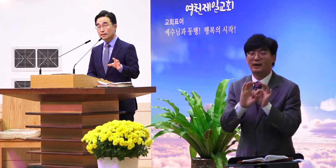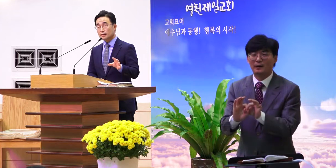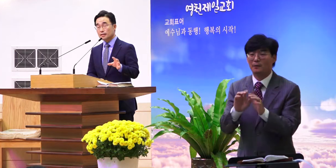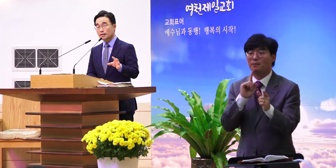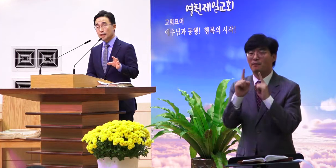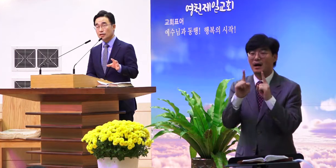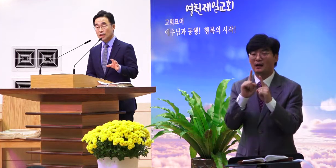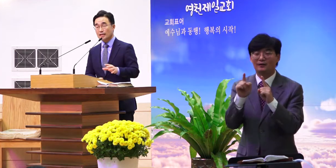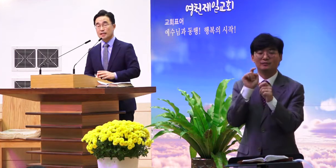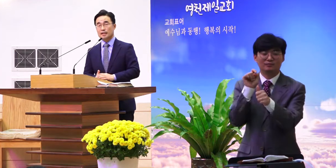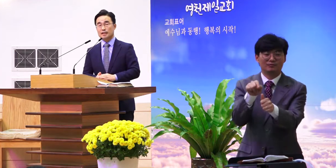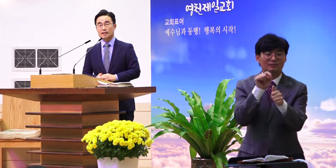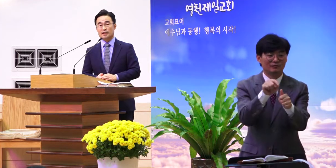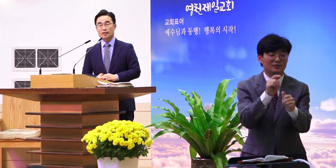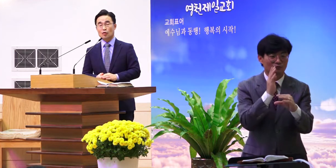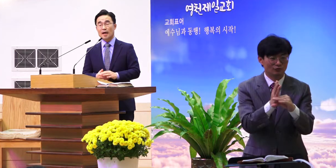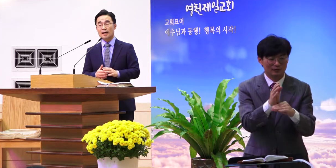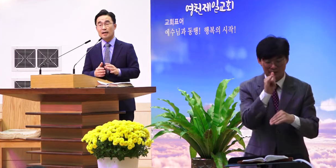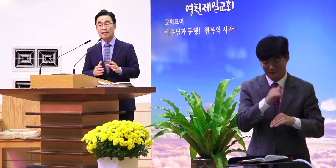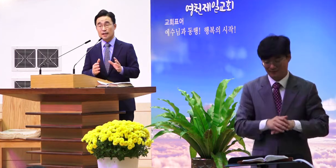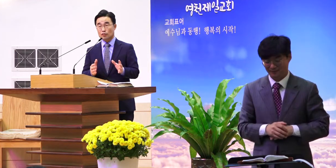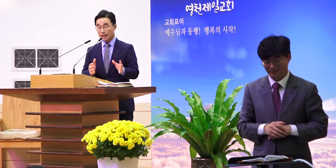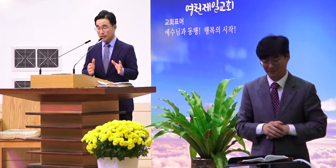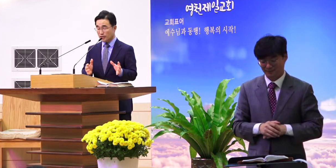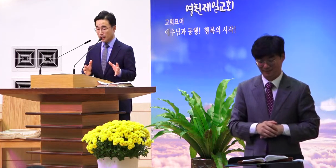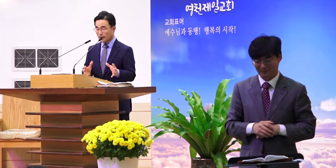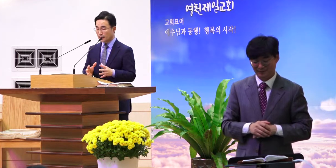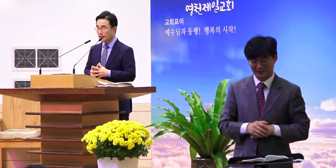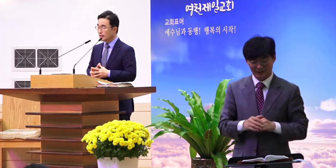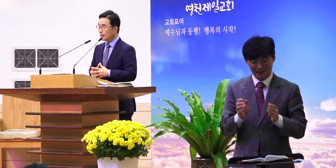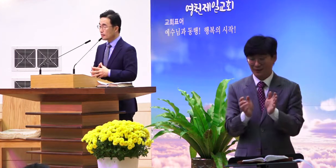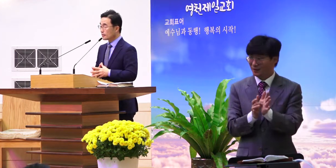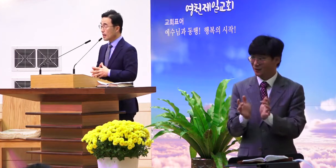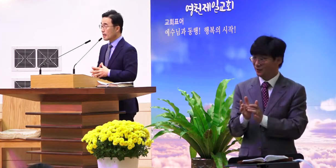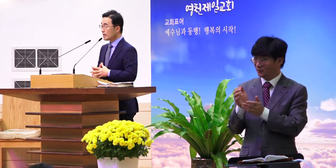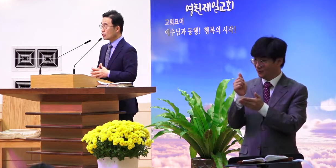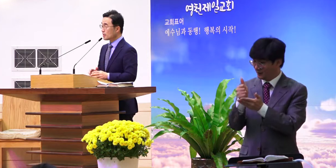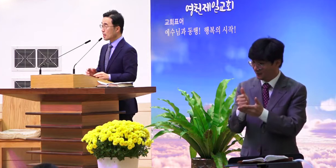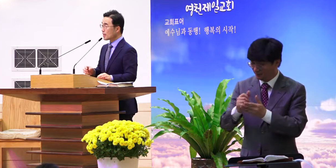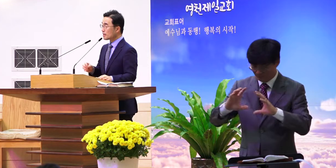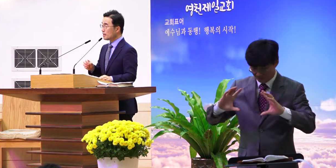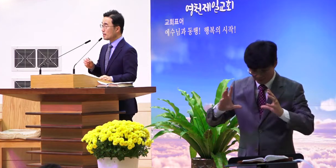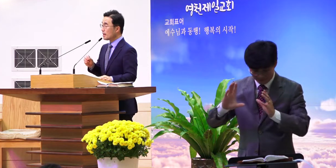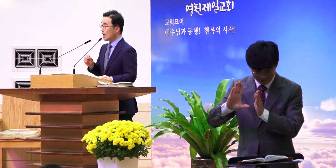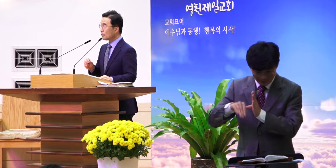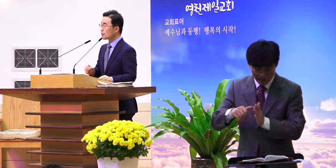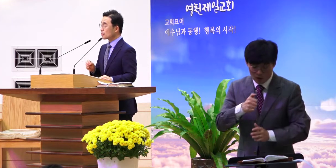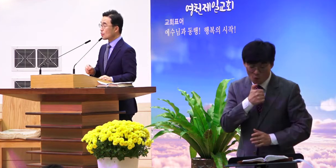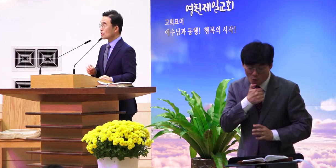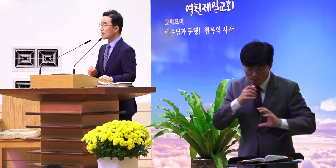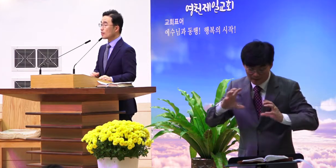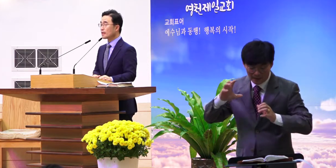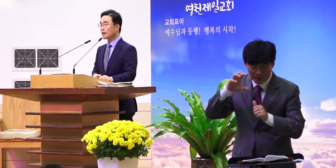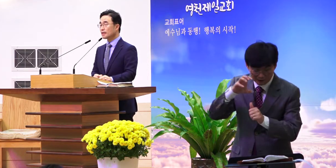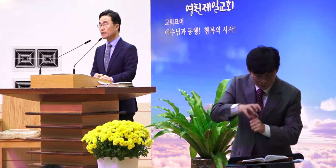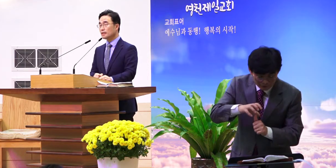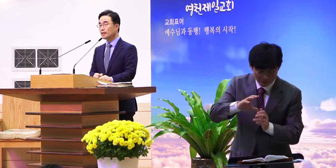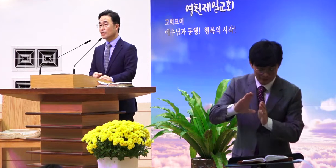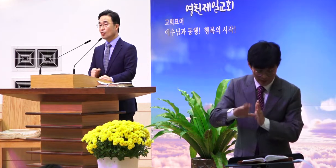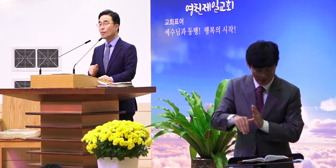예수님 계시던 당시 로마 제국 아래에 있었잖아요. 그때 예수님이 사용하신 이 아포스톨로스라고